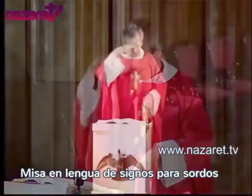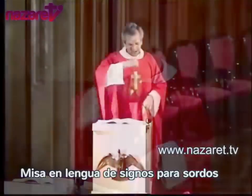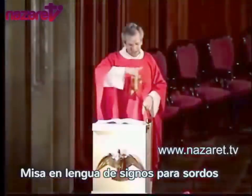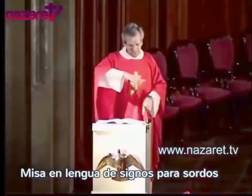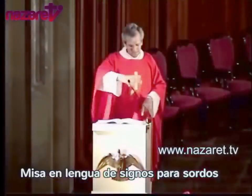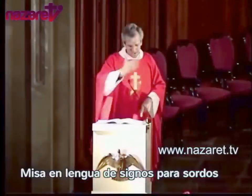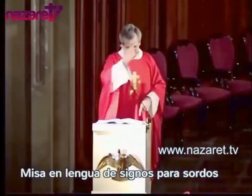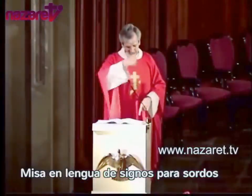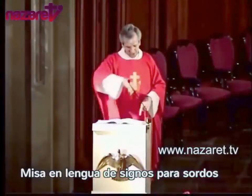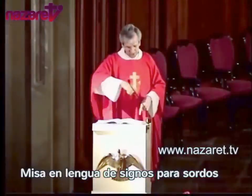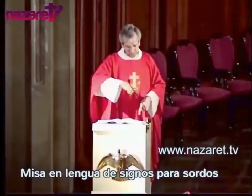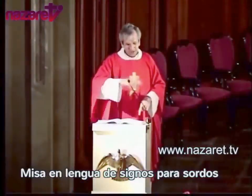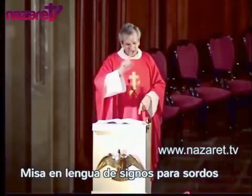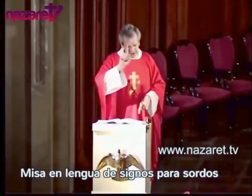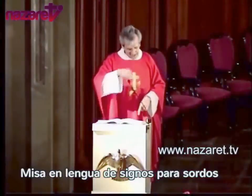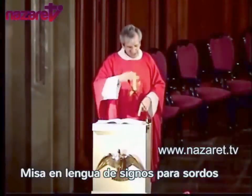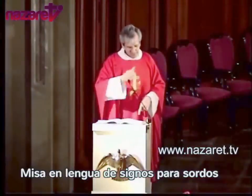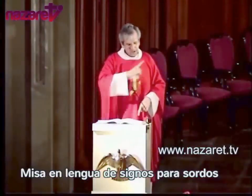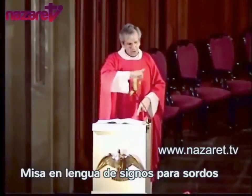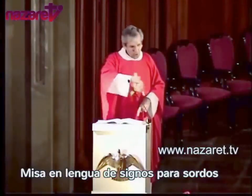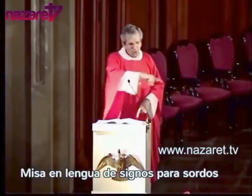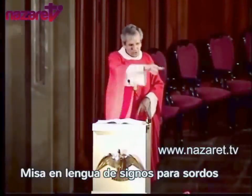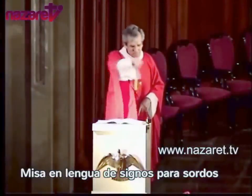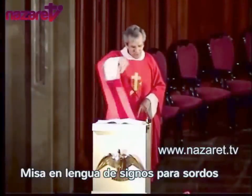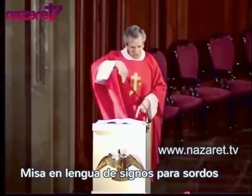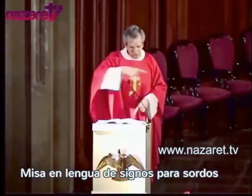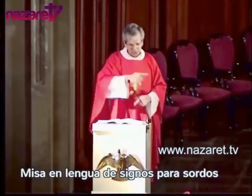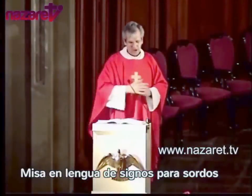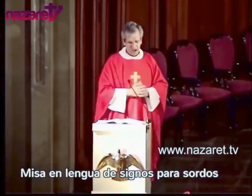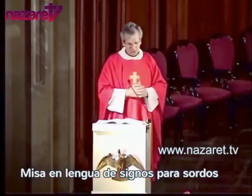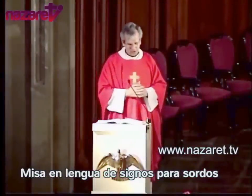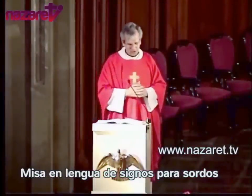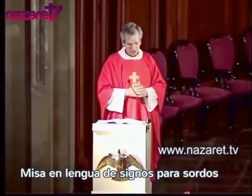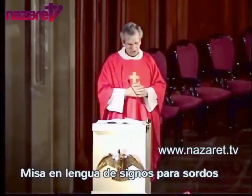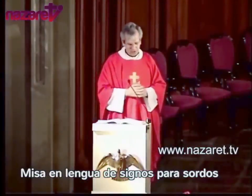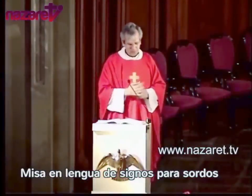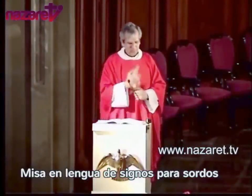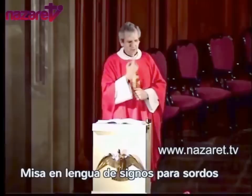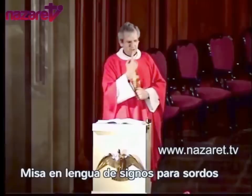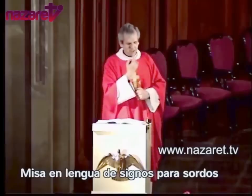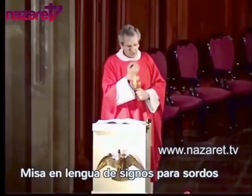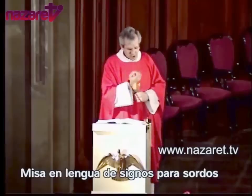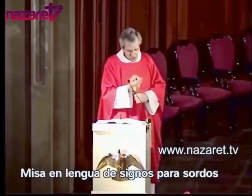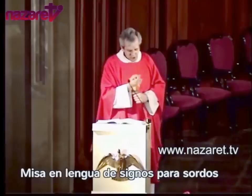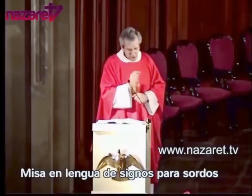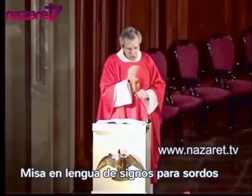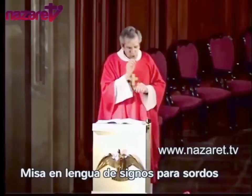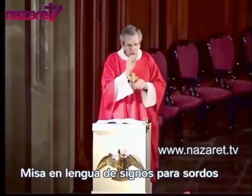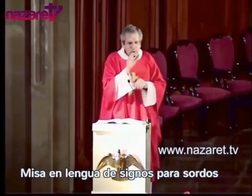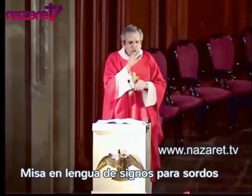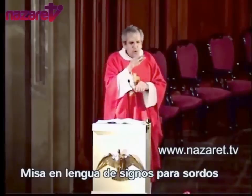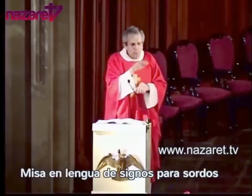Como el Padre me ha enviado, así también os envío yo a vosotros». Y dicho